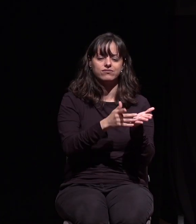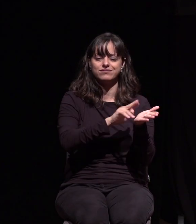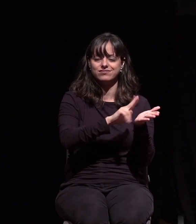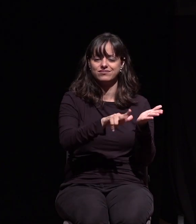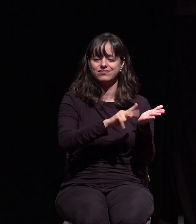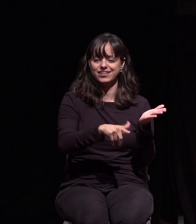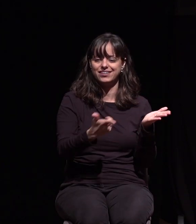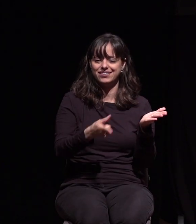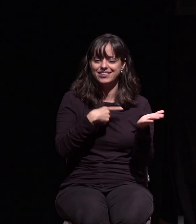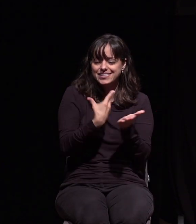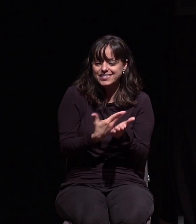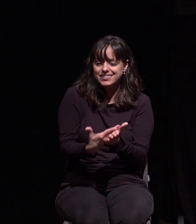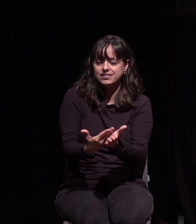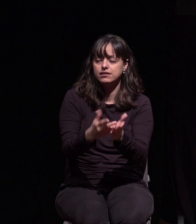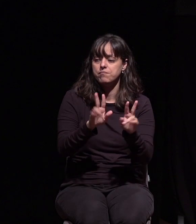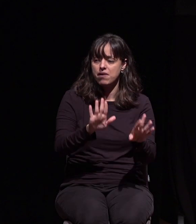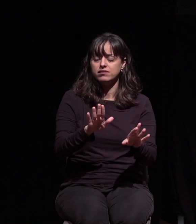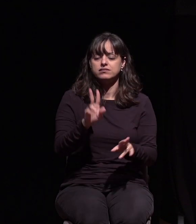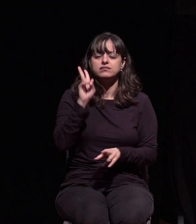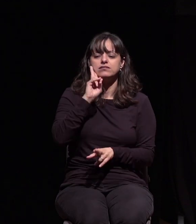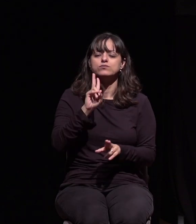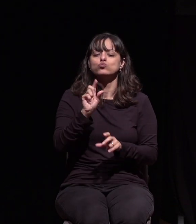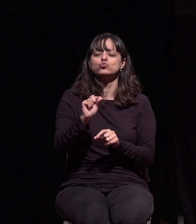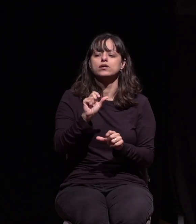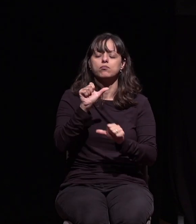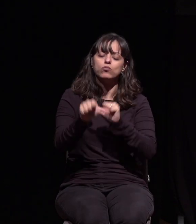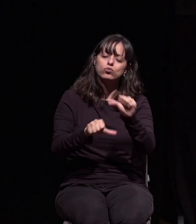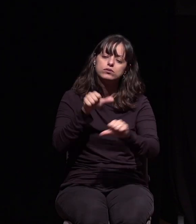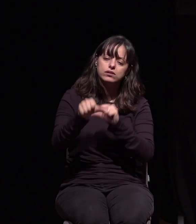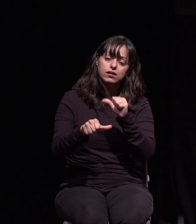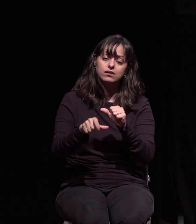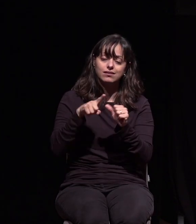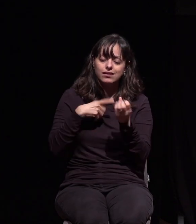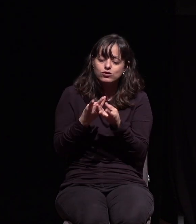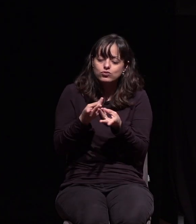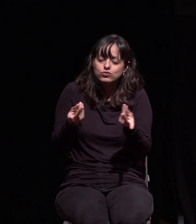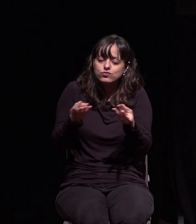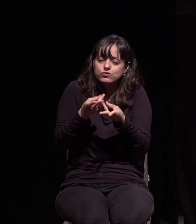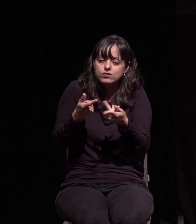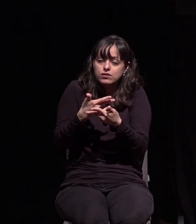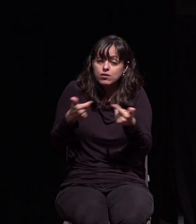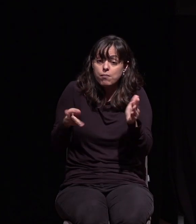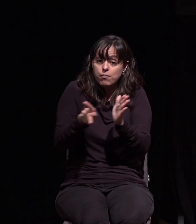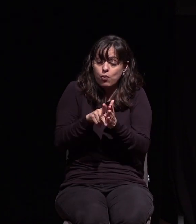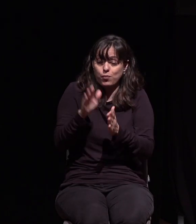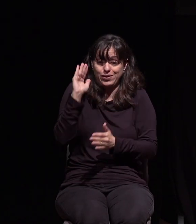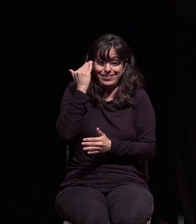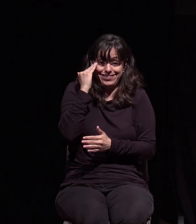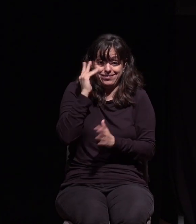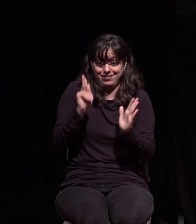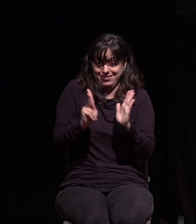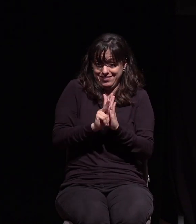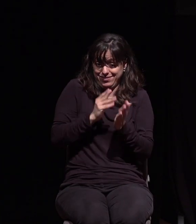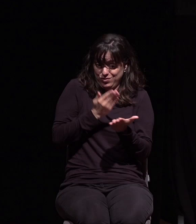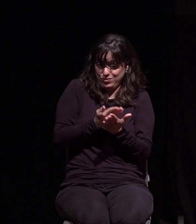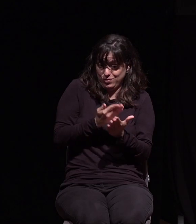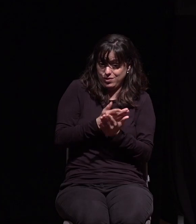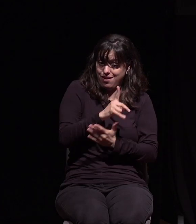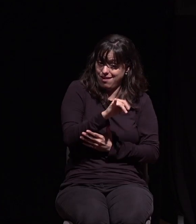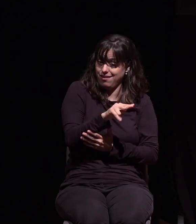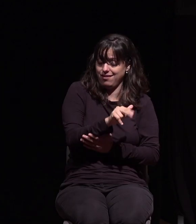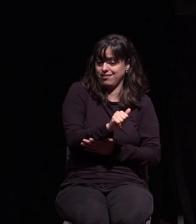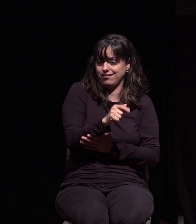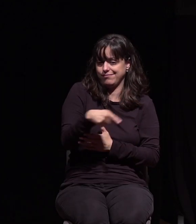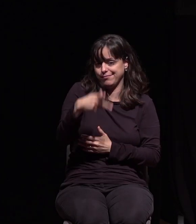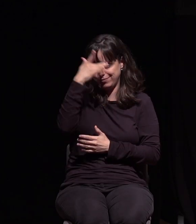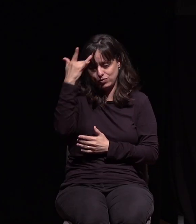que é artesanato, o que é folclore, tem sofisticações em termos de entendimento dela, do ponto de vista intelectual, do que são essas coisas. E talvez, em